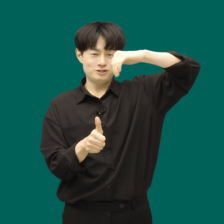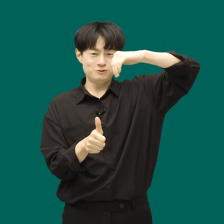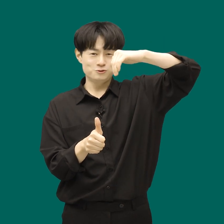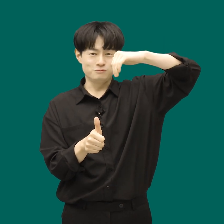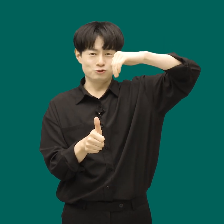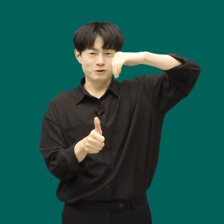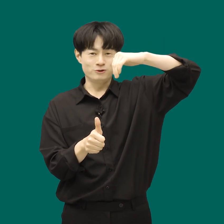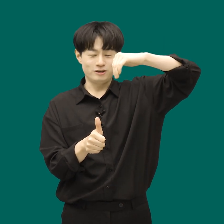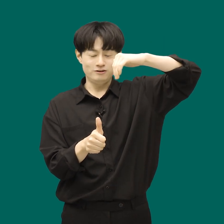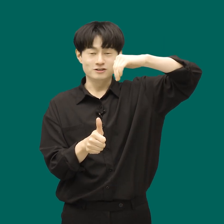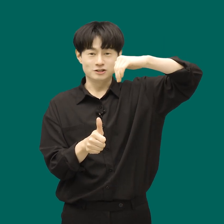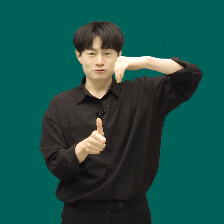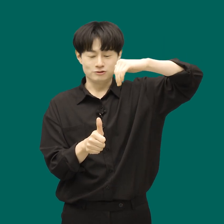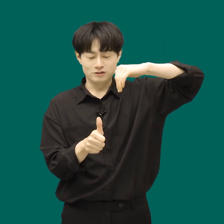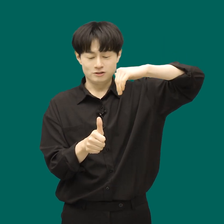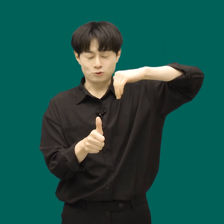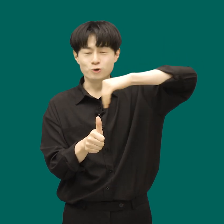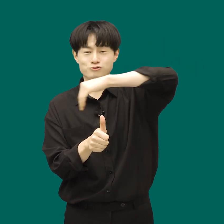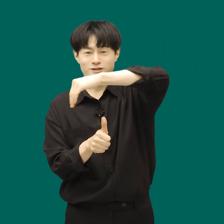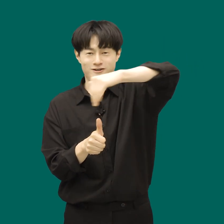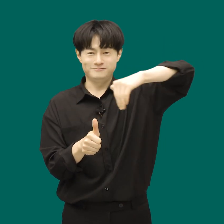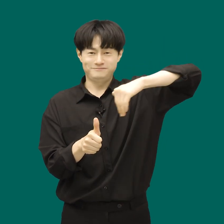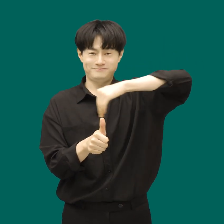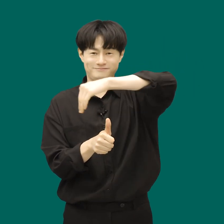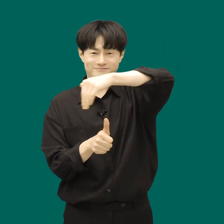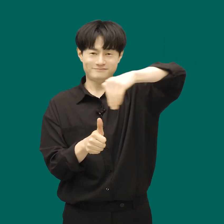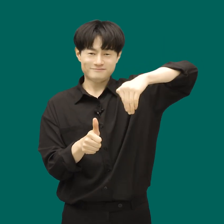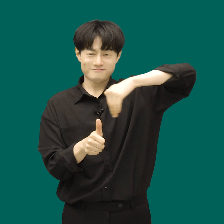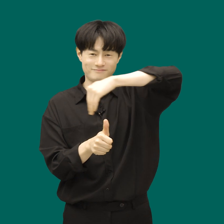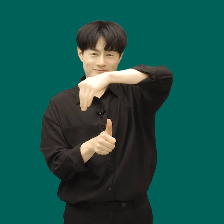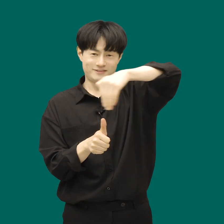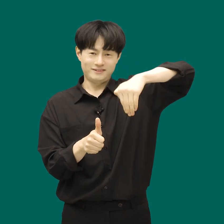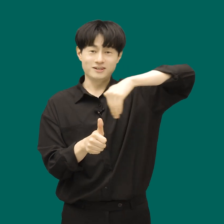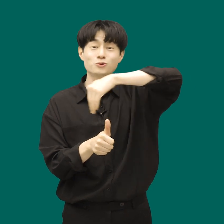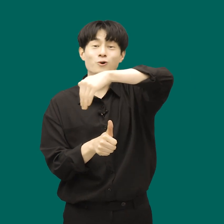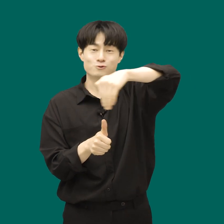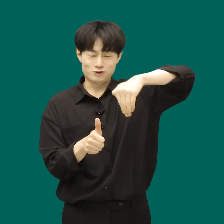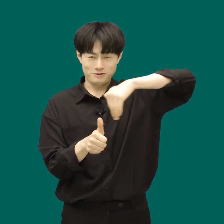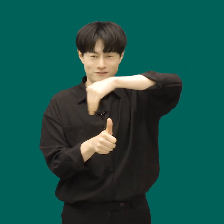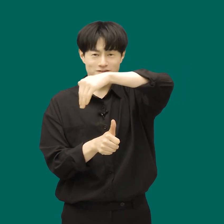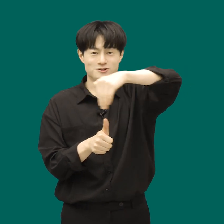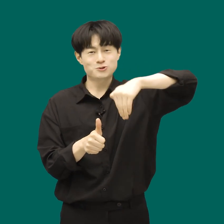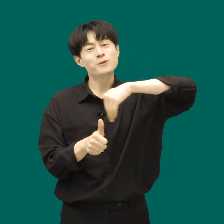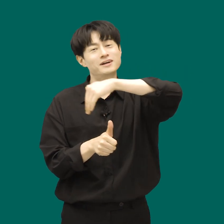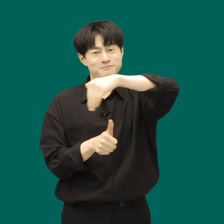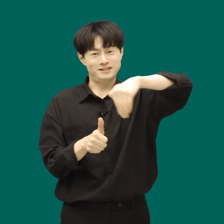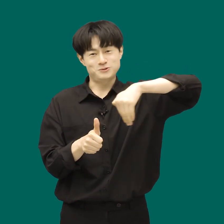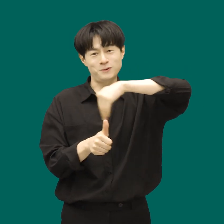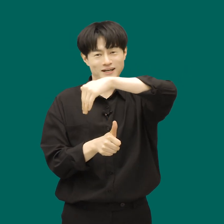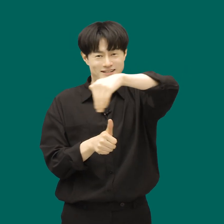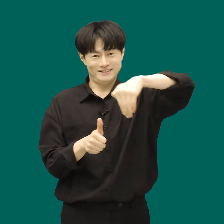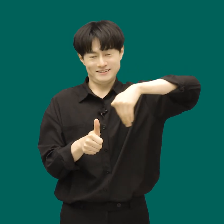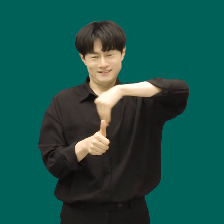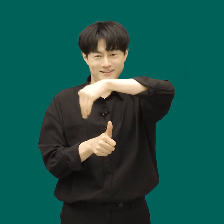수직으로 좀 눕혀볼게요. 그리고 돌려주세요. 여기 돌려주시면 총각입니다. 총각.